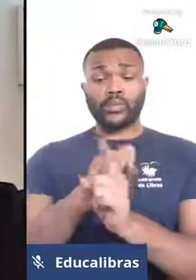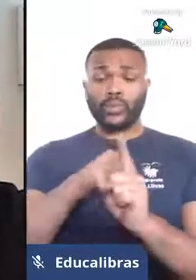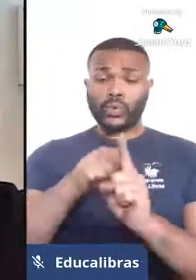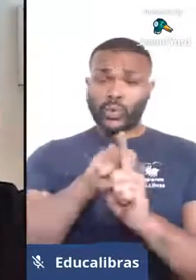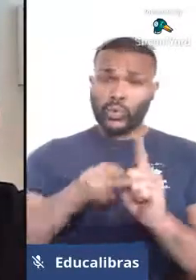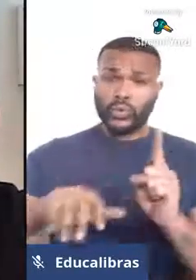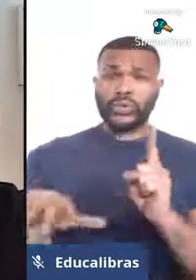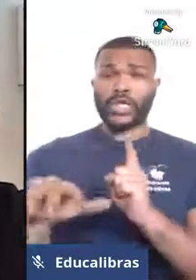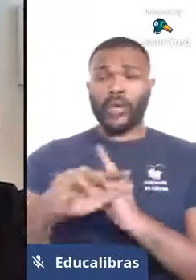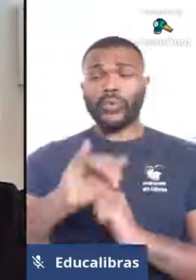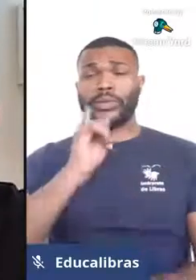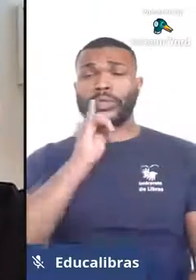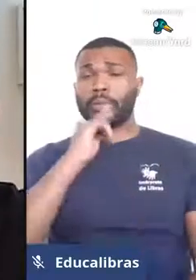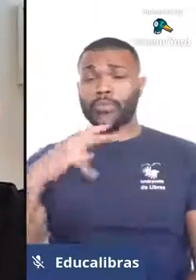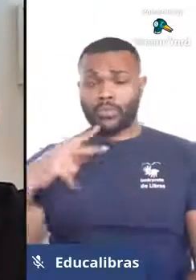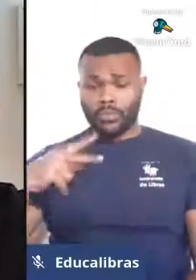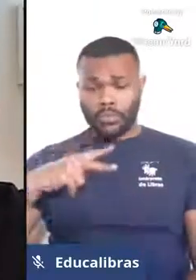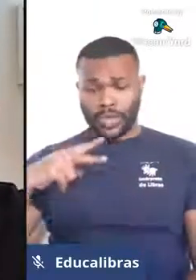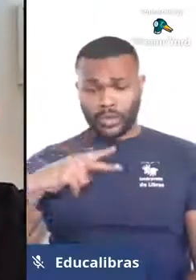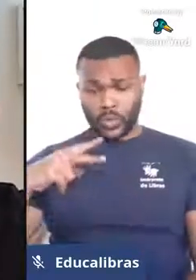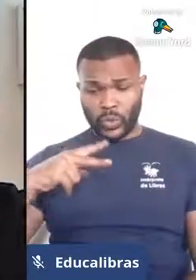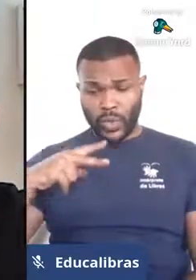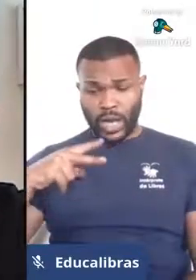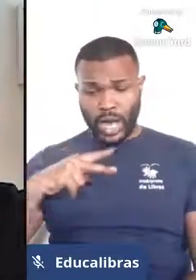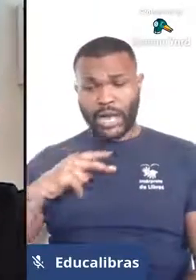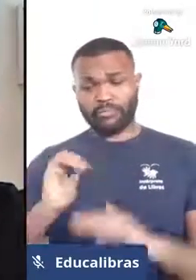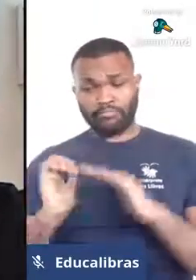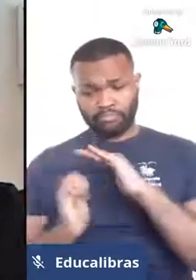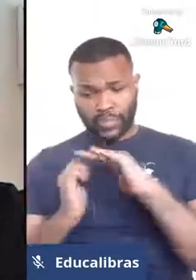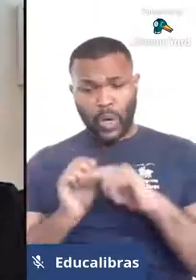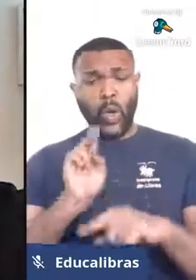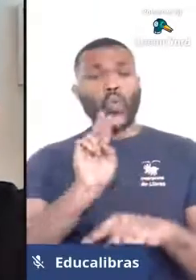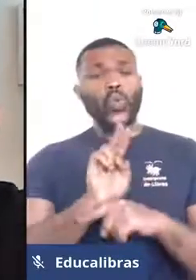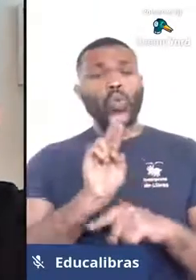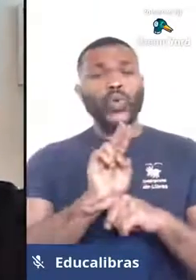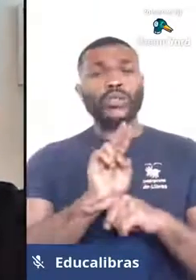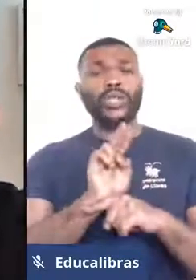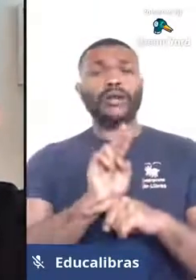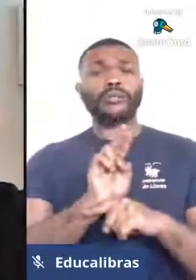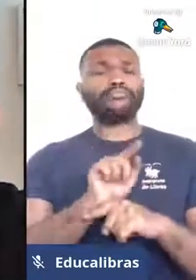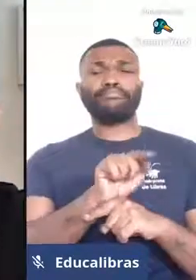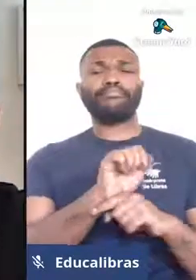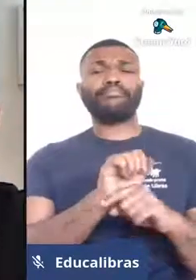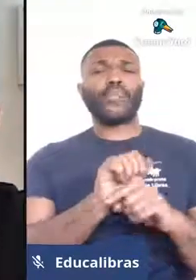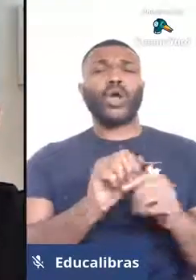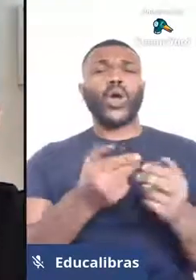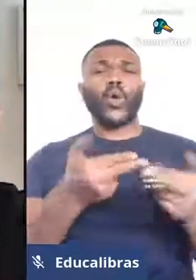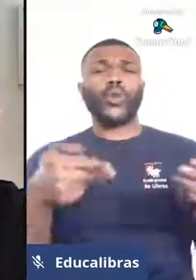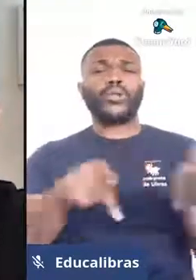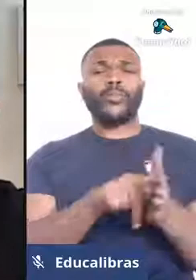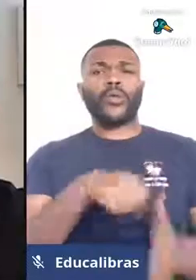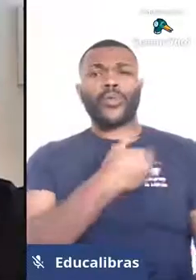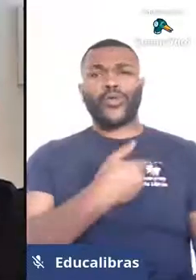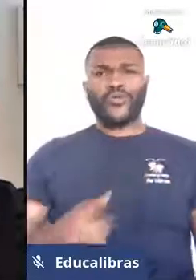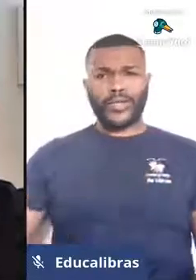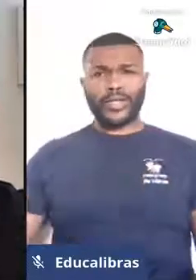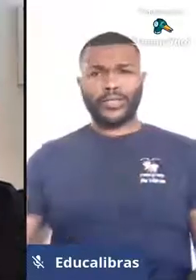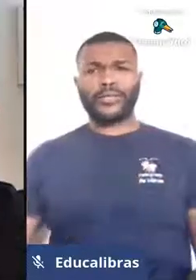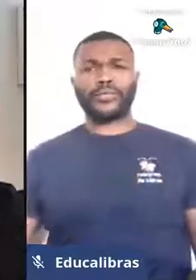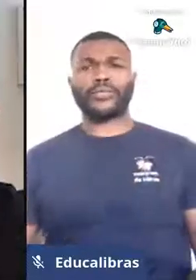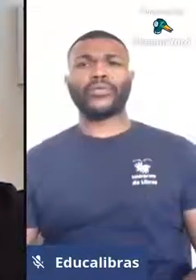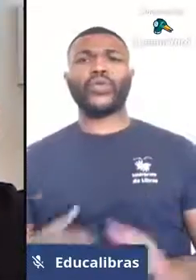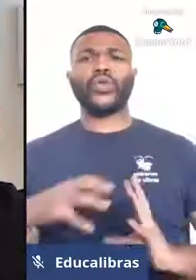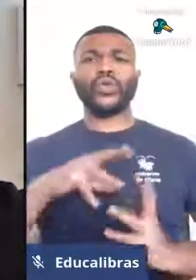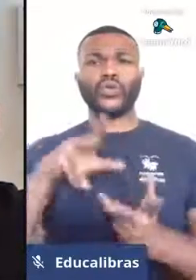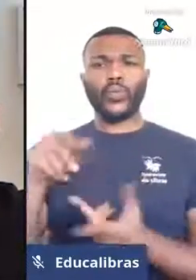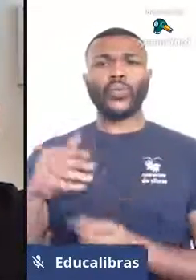privado que gerencia equipamentos públicos. Isso é um jargão um pouco do mundo meu e do CID,